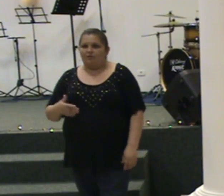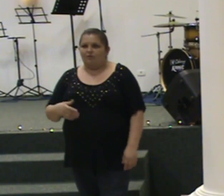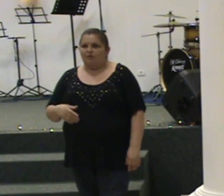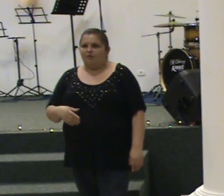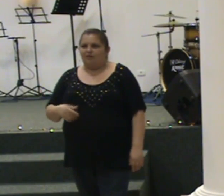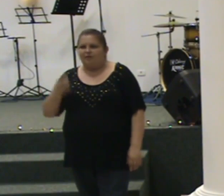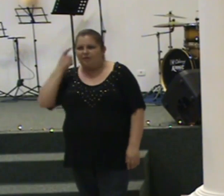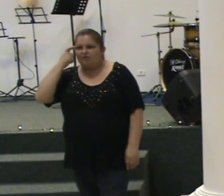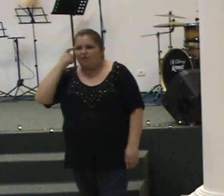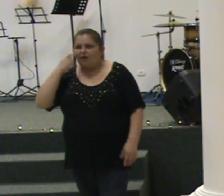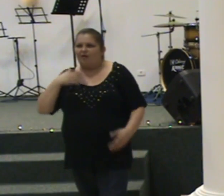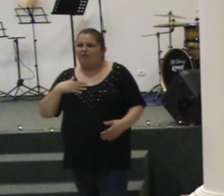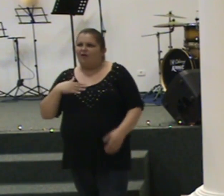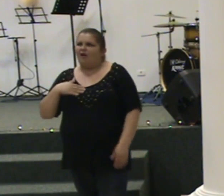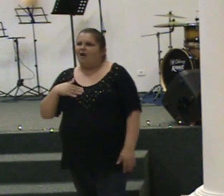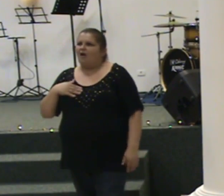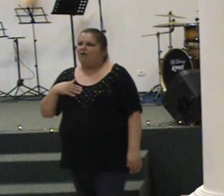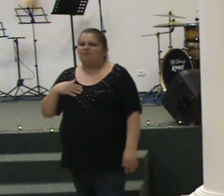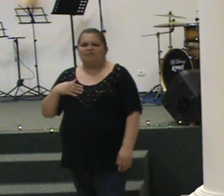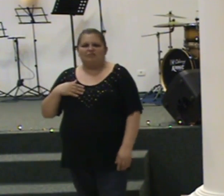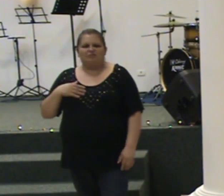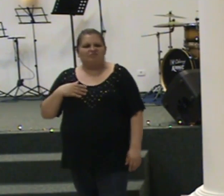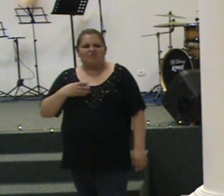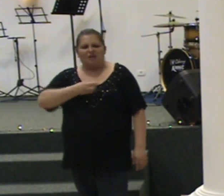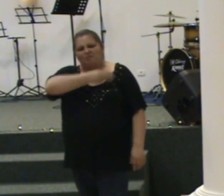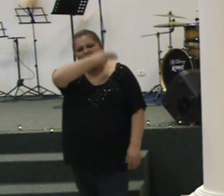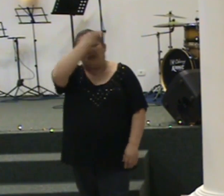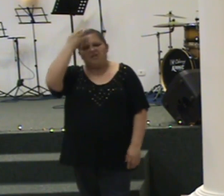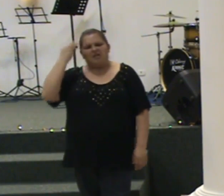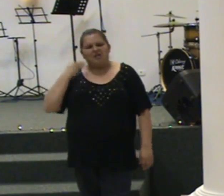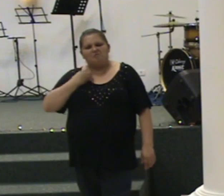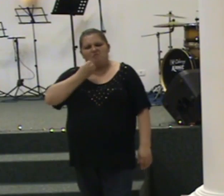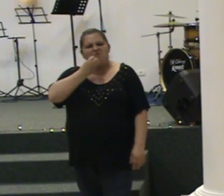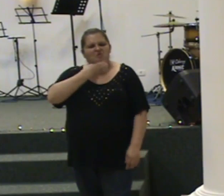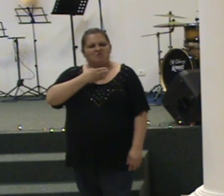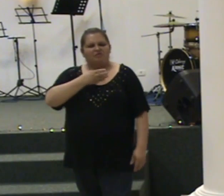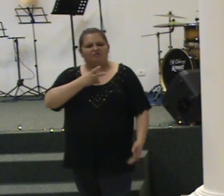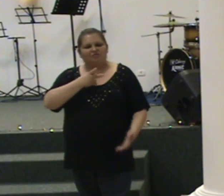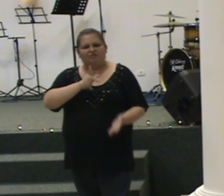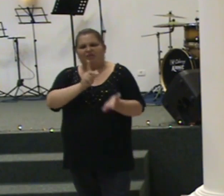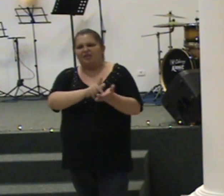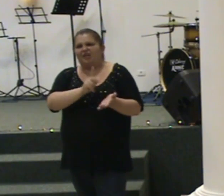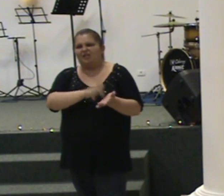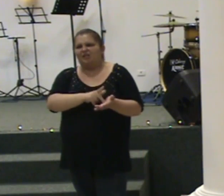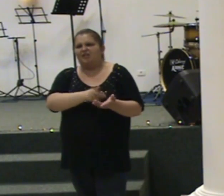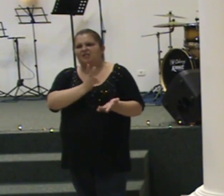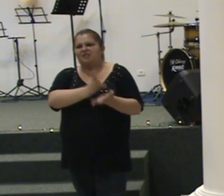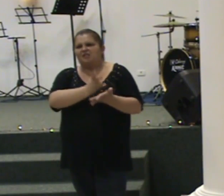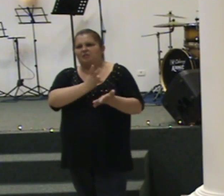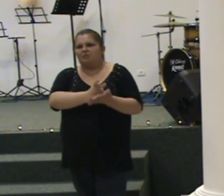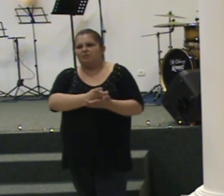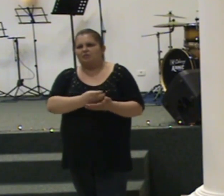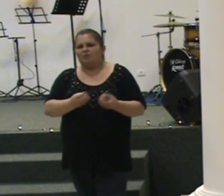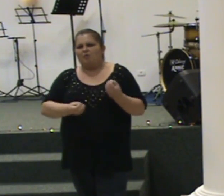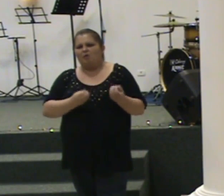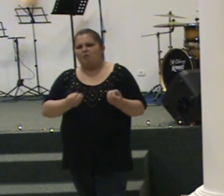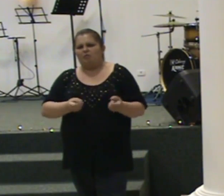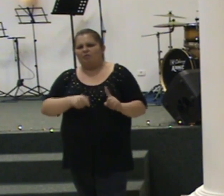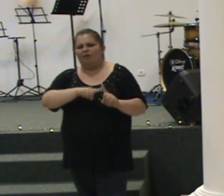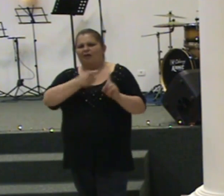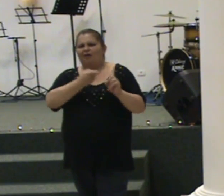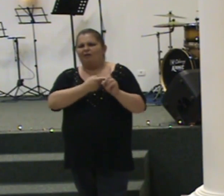Eu vou casar. Maria sempre foi uma pessoa tão sincera, uma pessoa que me pareceu tão fiel, agora como é que